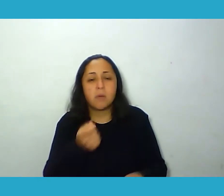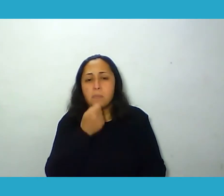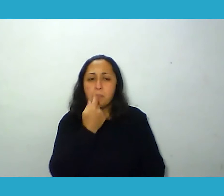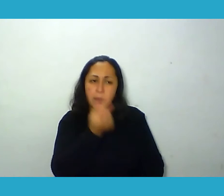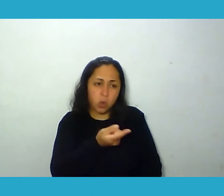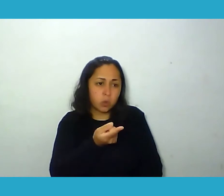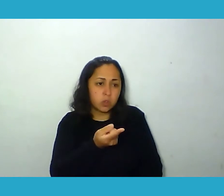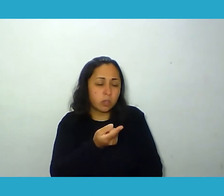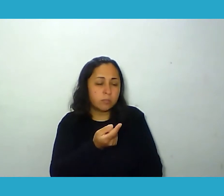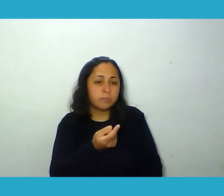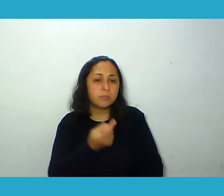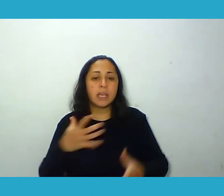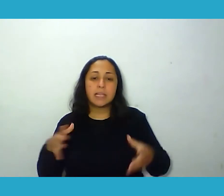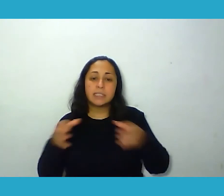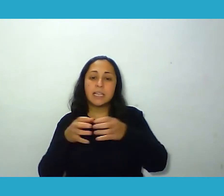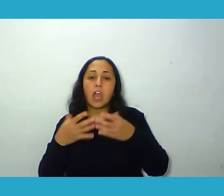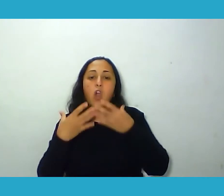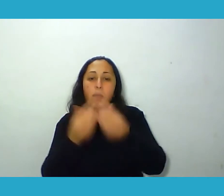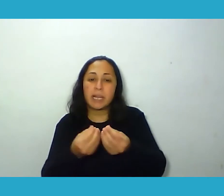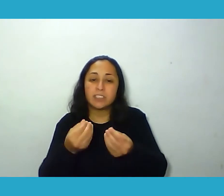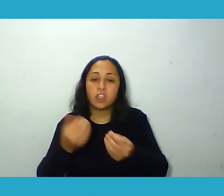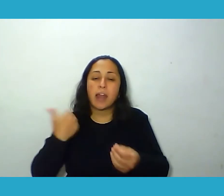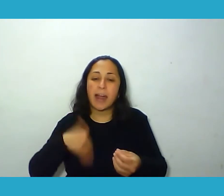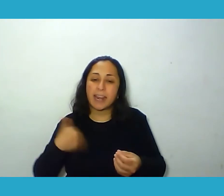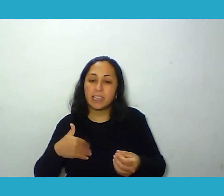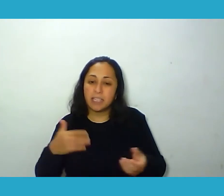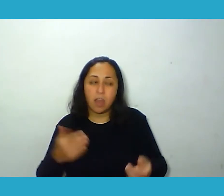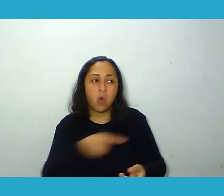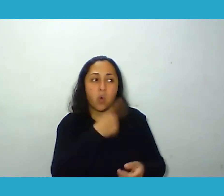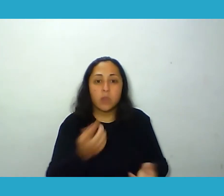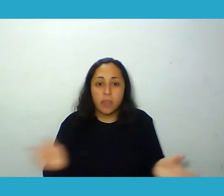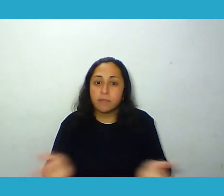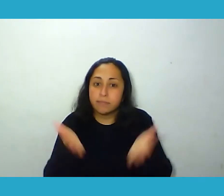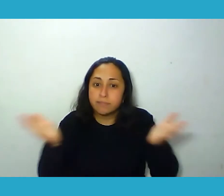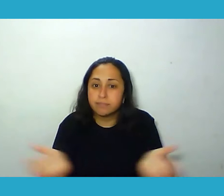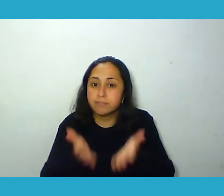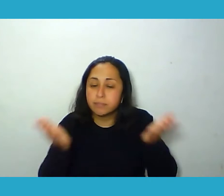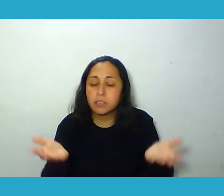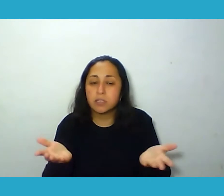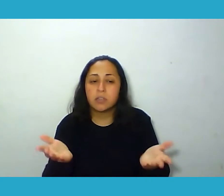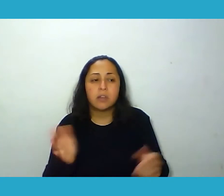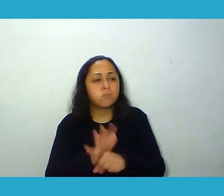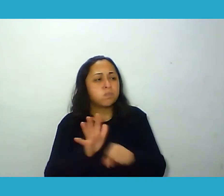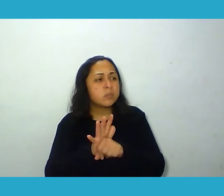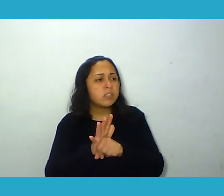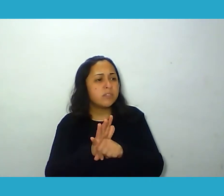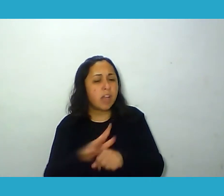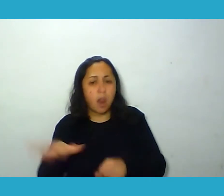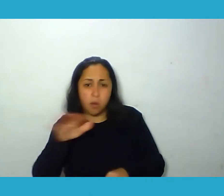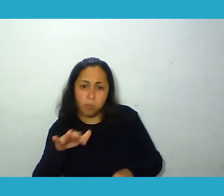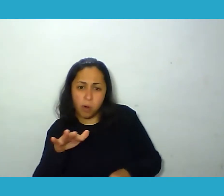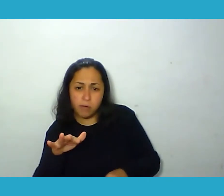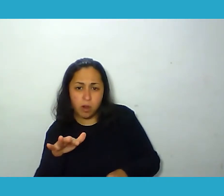la cooperación argentina que fomenta a los que quieren los